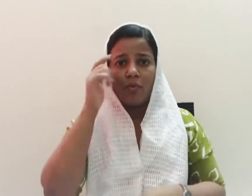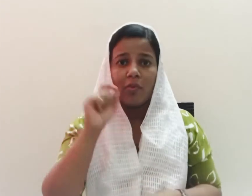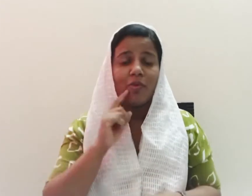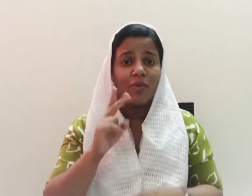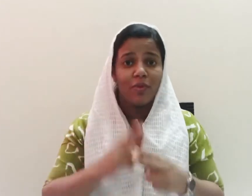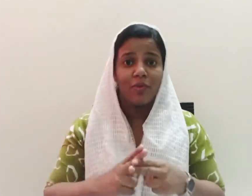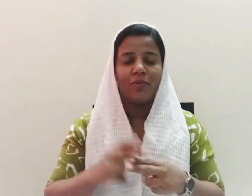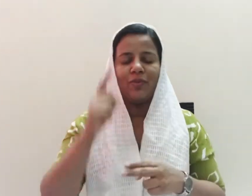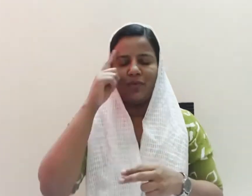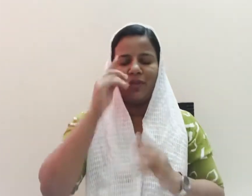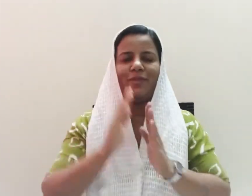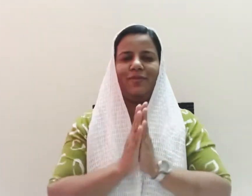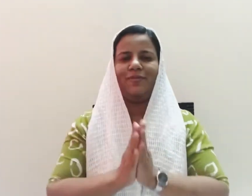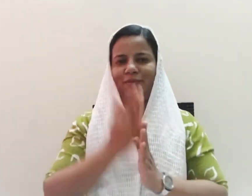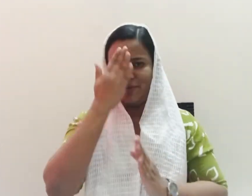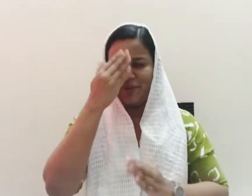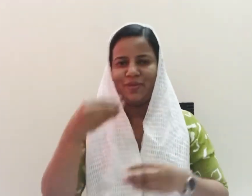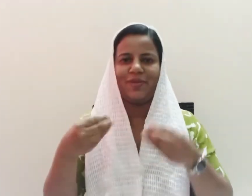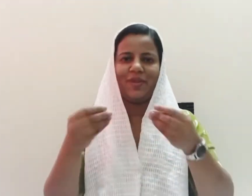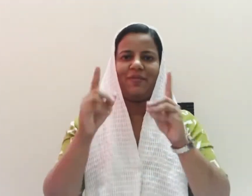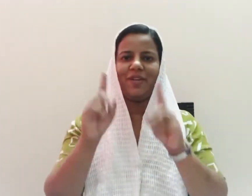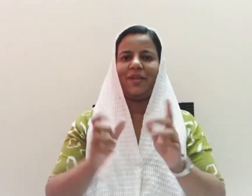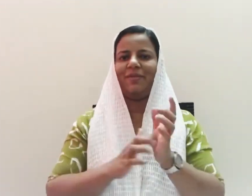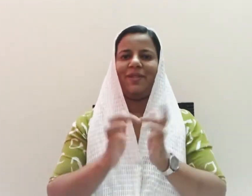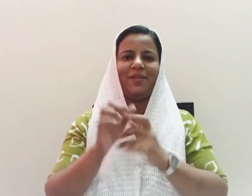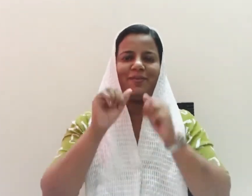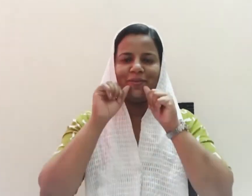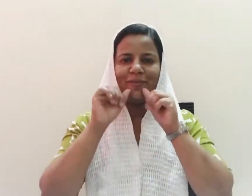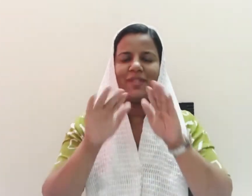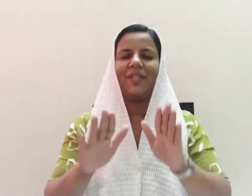ഉപവാസ പ്രാർത്ഥനയെ ഓർത്ത് ഒരു സ്തോത്രം പറയണം കേട്ടോ. ദൈവം അനുഗ്രഹിക്കട്ടെ. ശ്രദ്ധിച്ചേ,